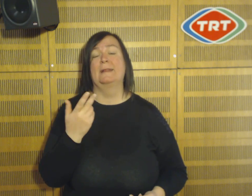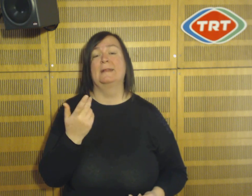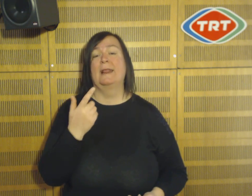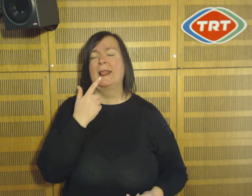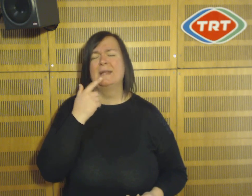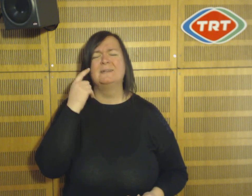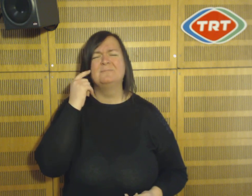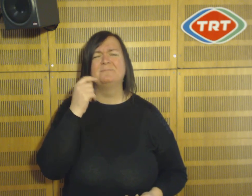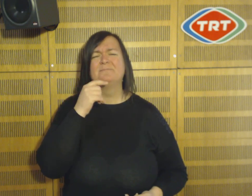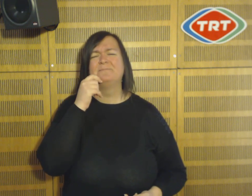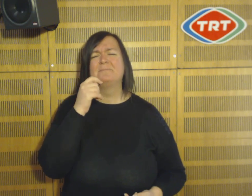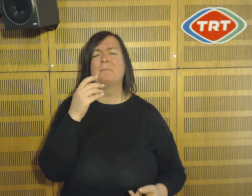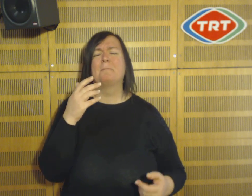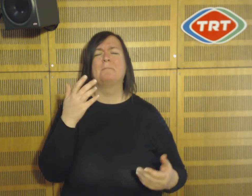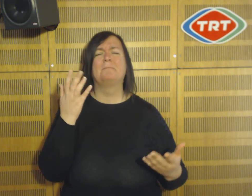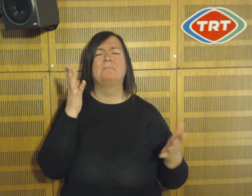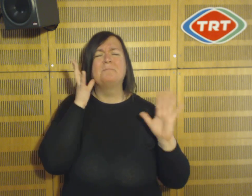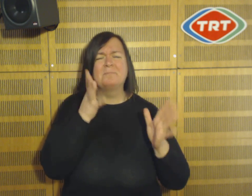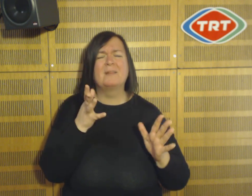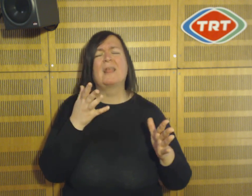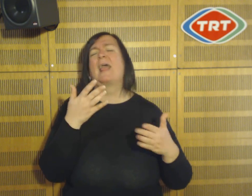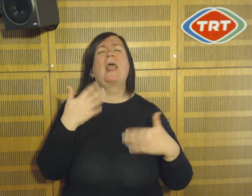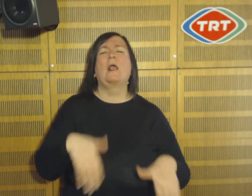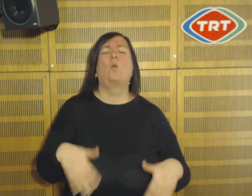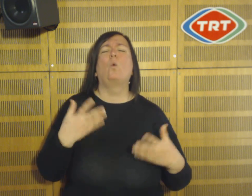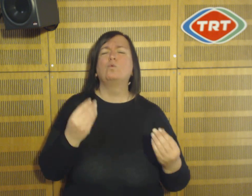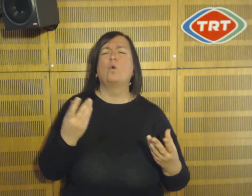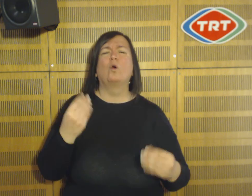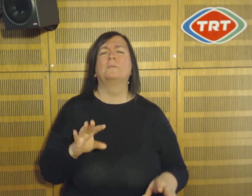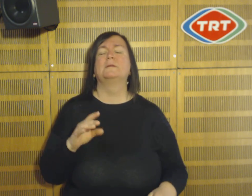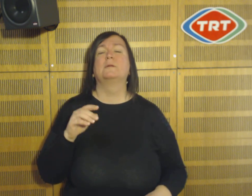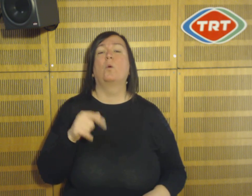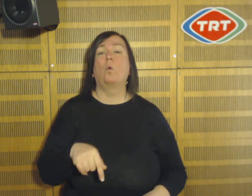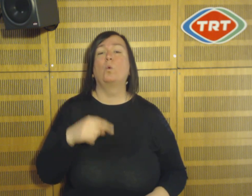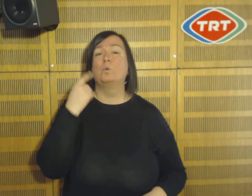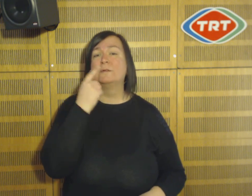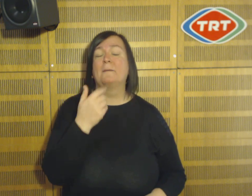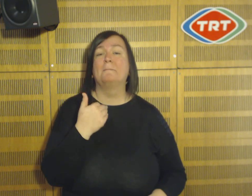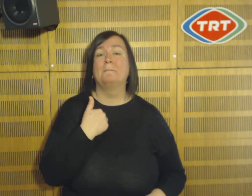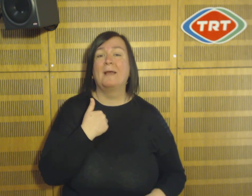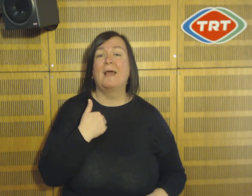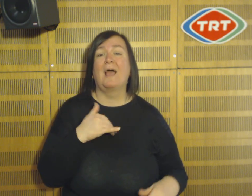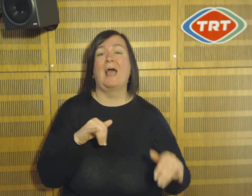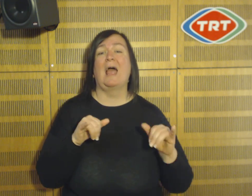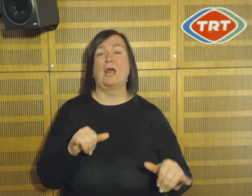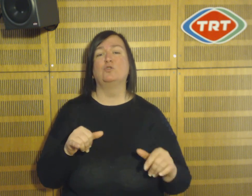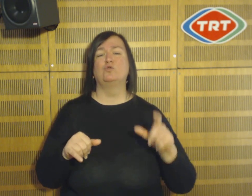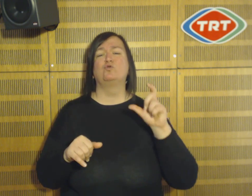e milliyeti engeli olsun ya da olmasın o yüzden ben hani aynı coğrafyada